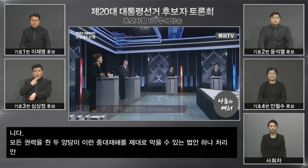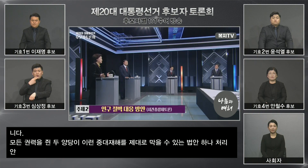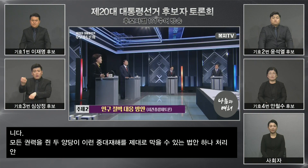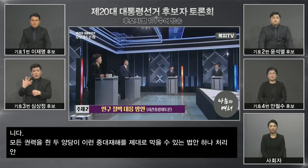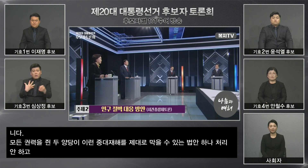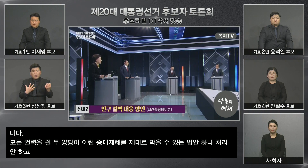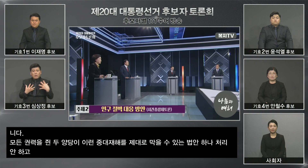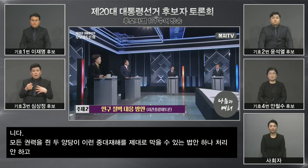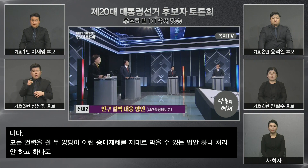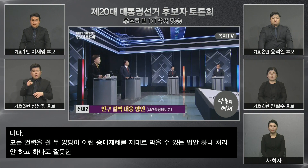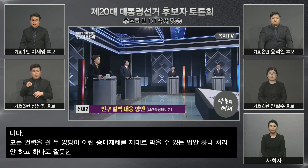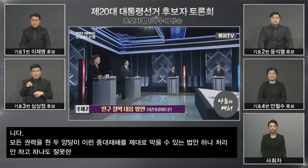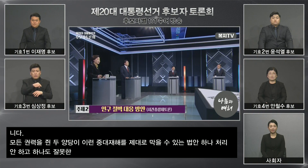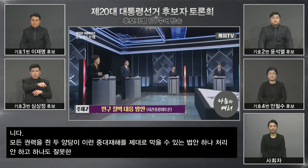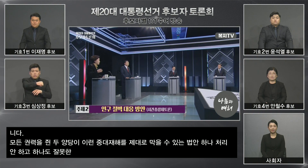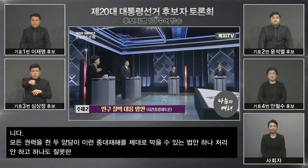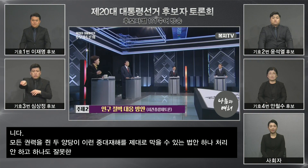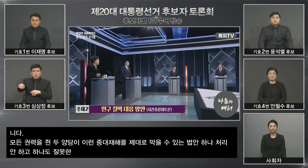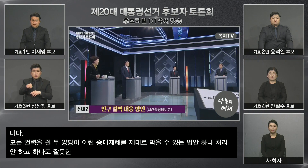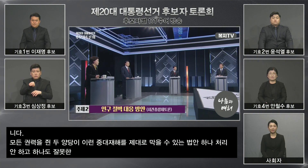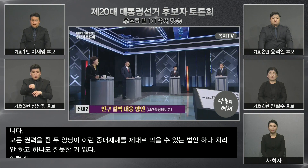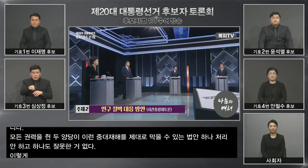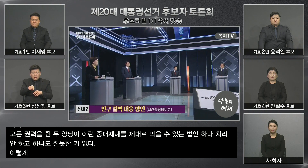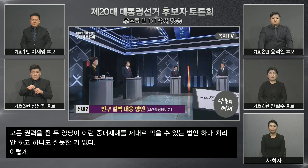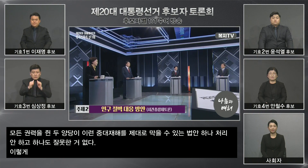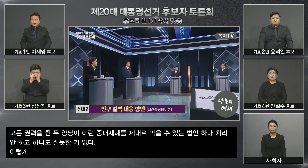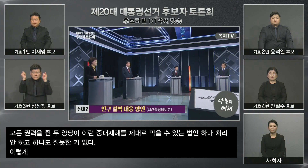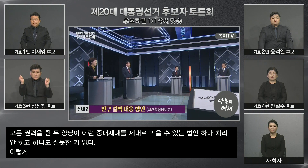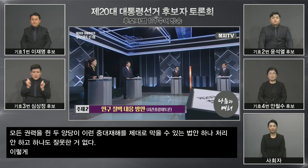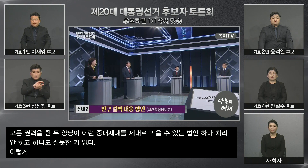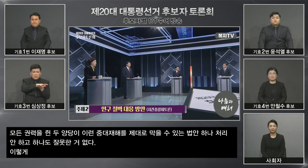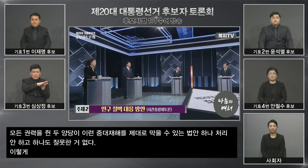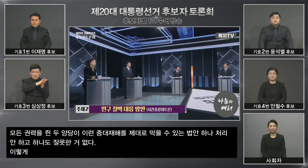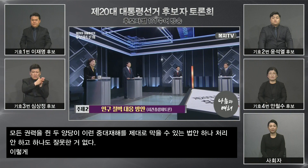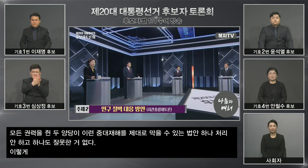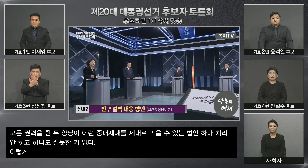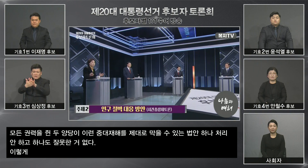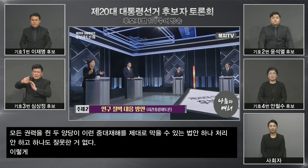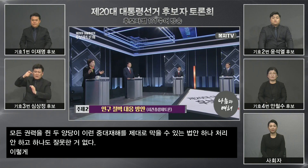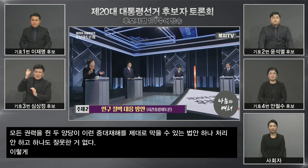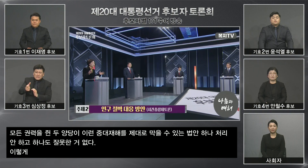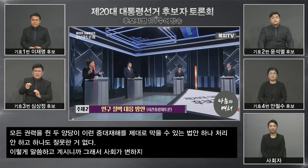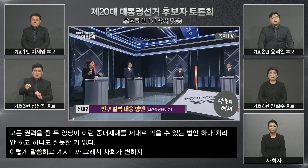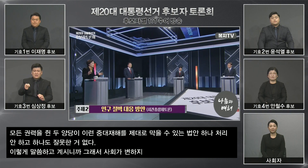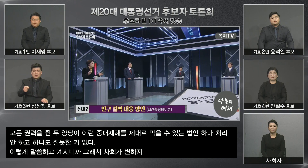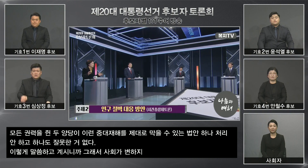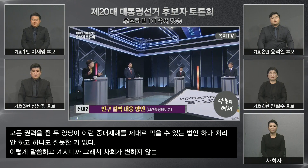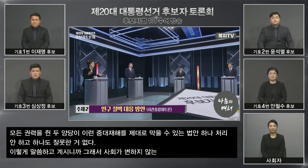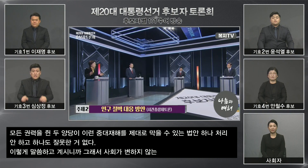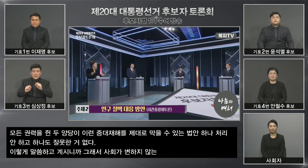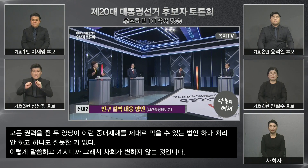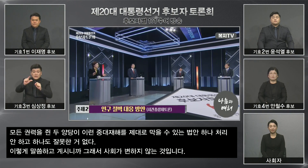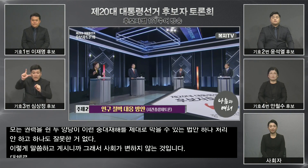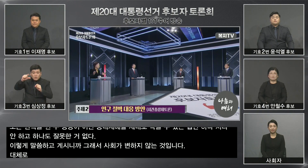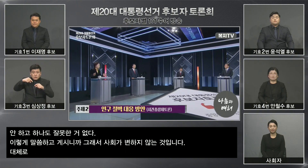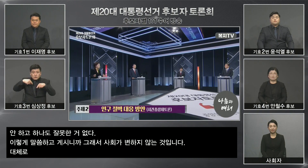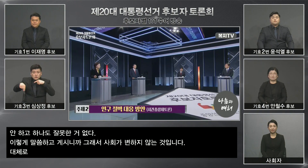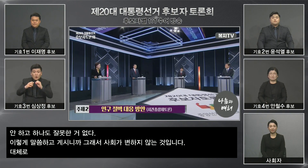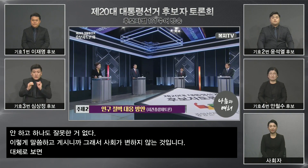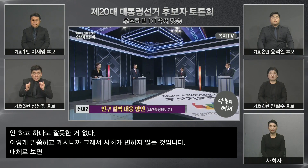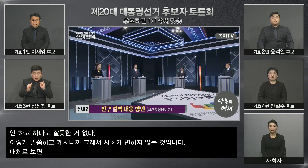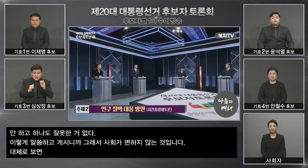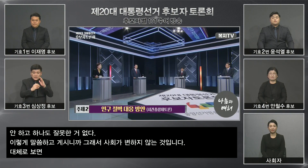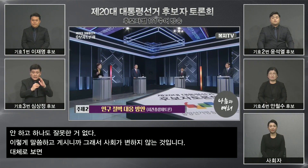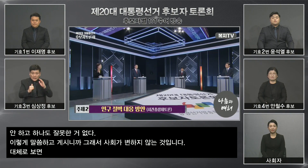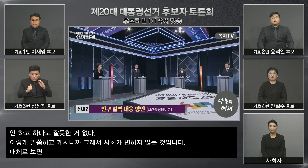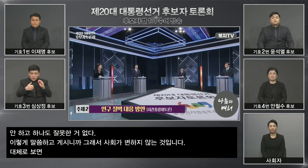말씀하고 계시니까 우리 사회가 변하지 않는 겁니다. 대체로 보면 정치인들 가족이나